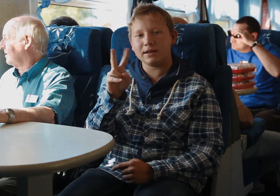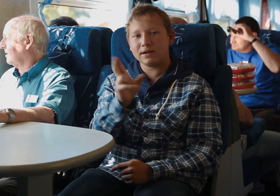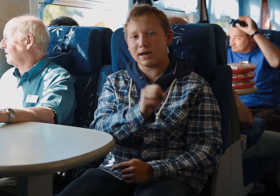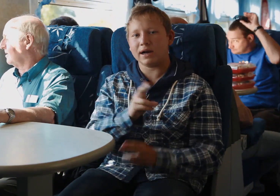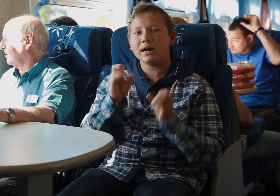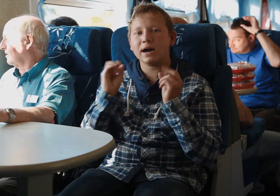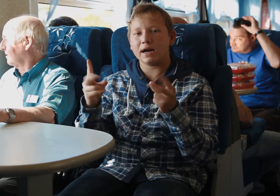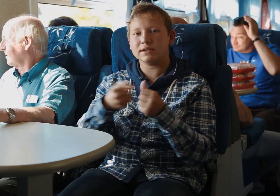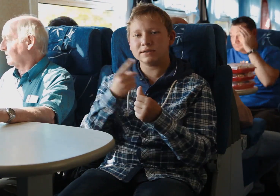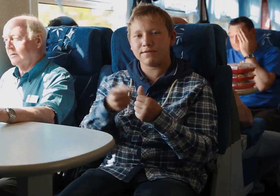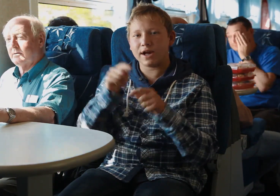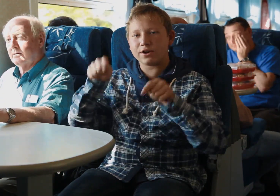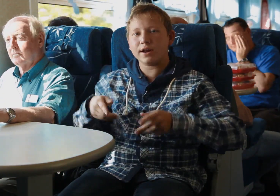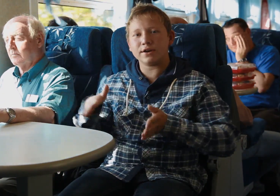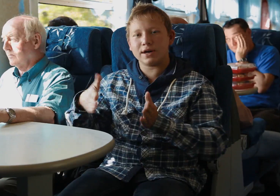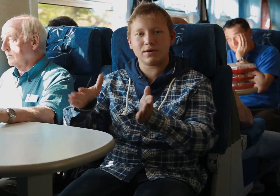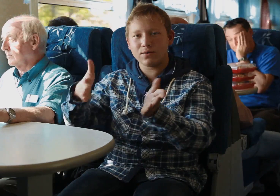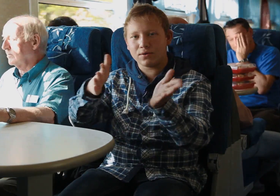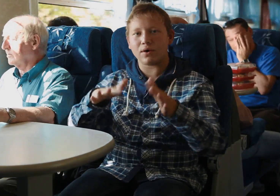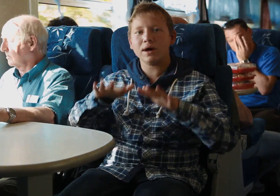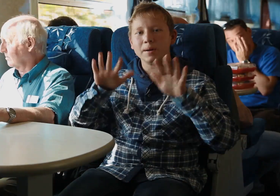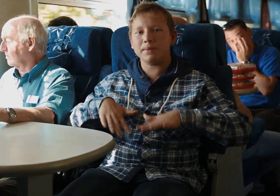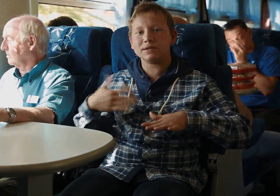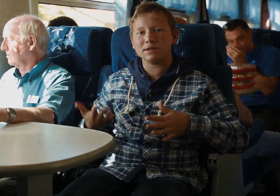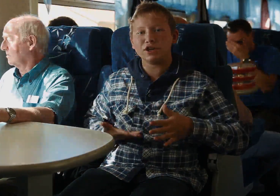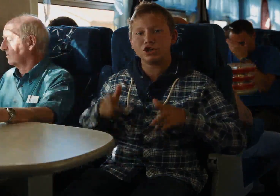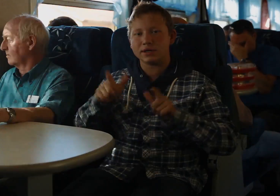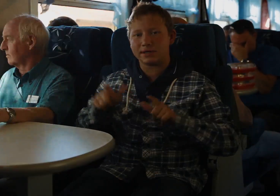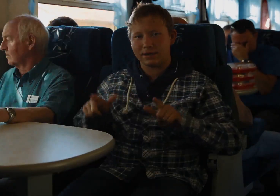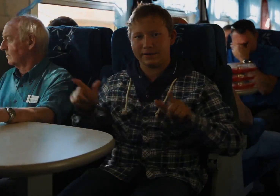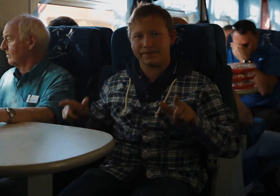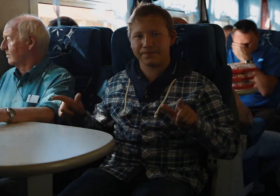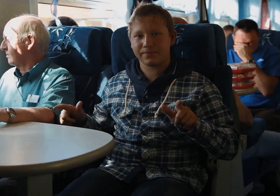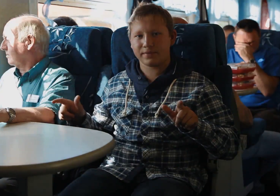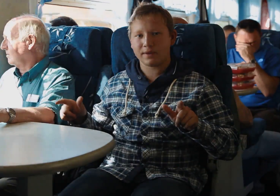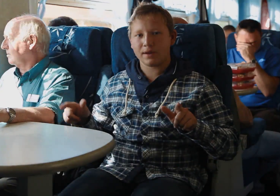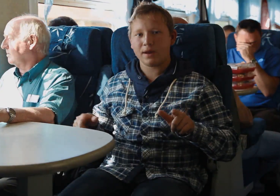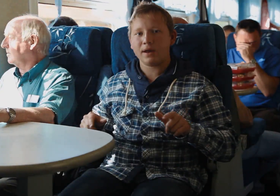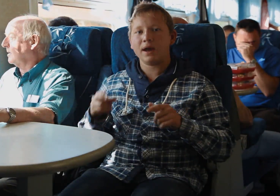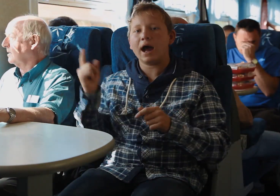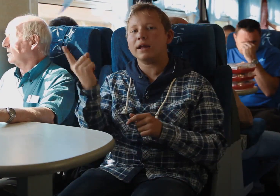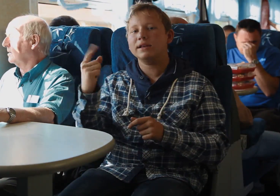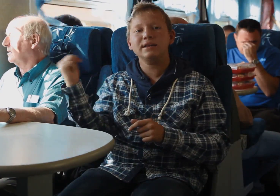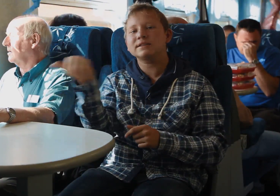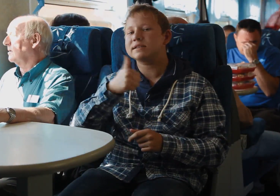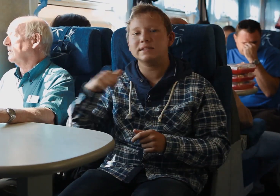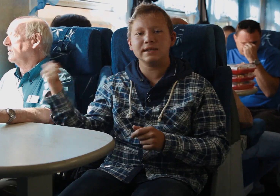Круглобайкалка, как называют эту дорогу местные жители. Один из